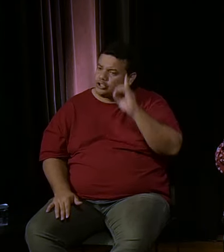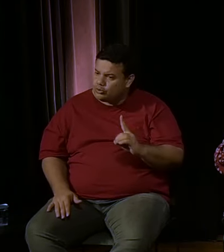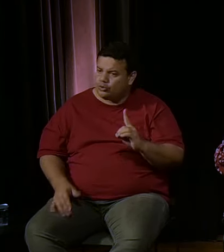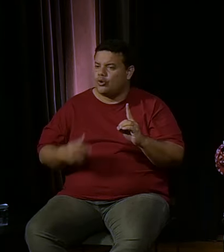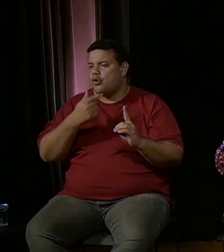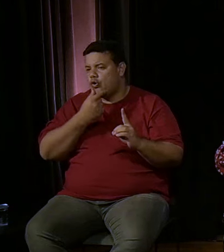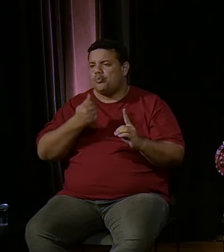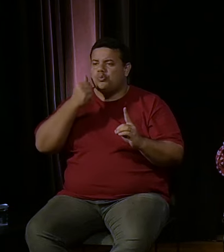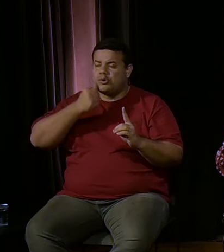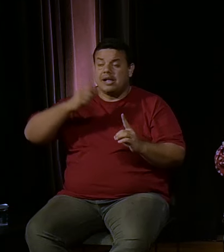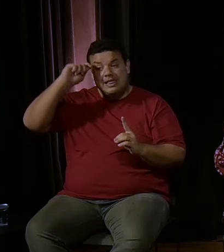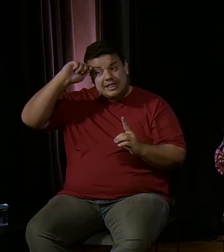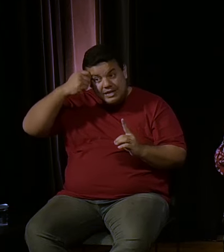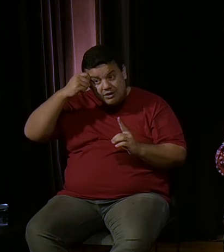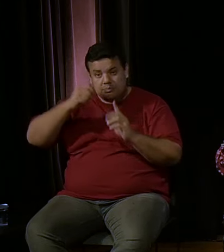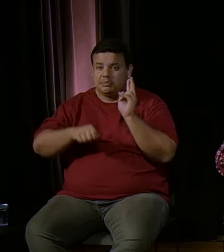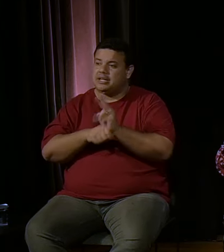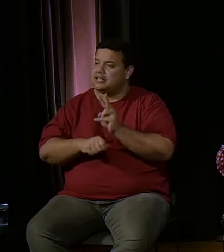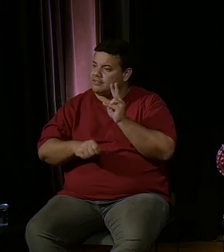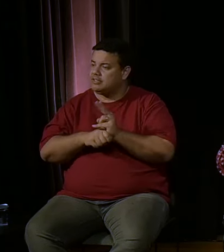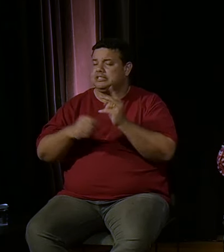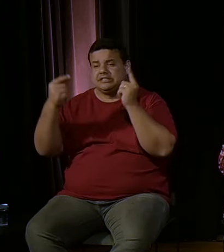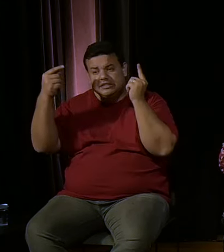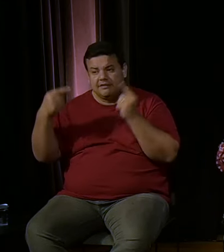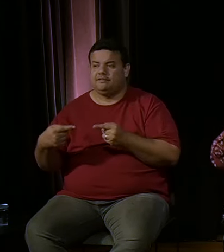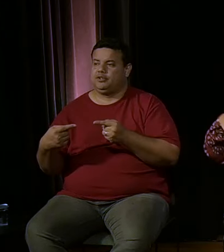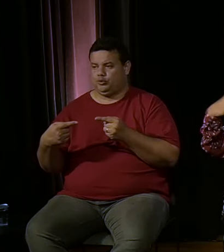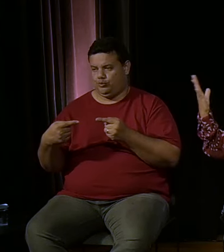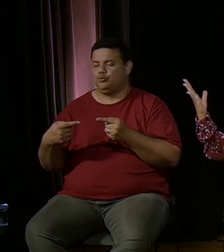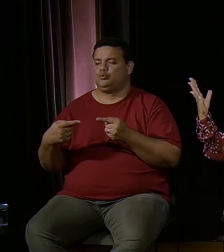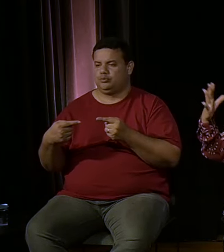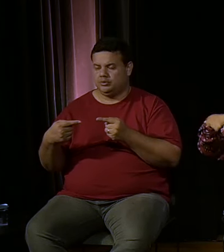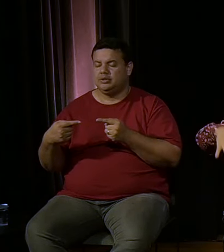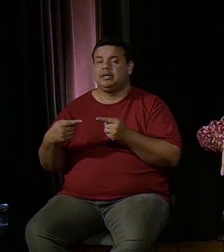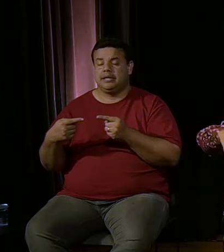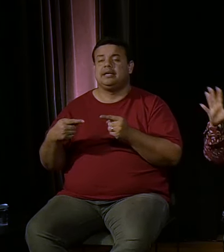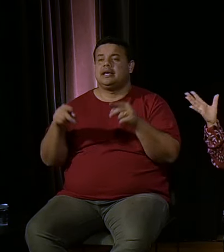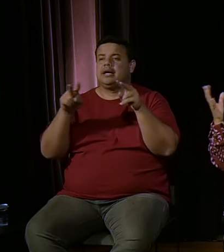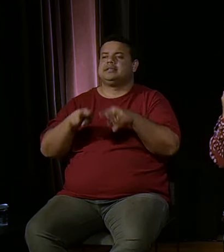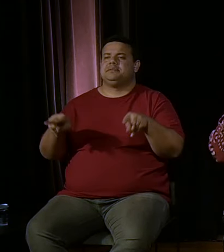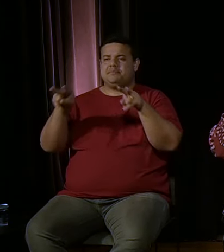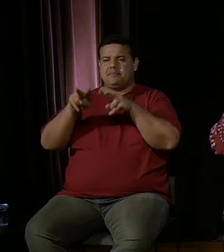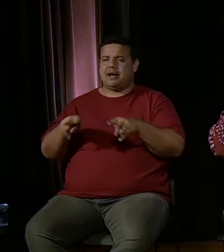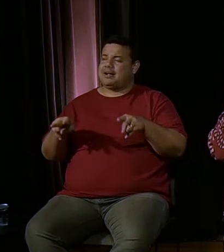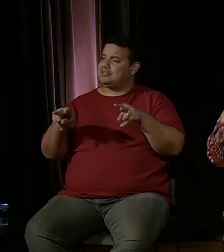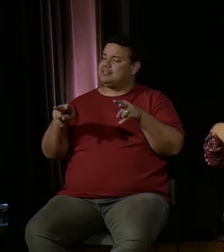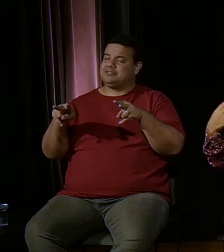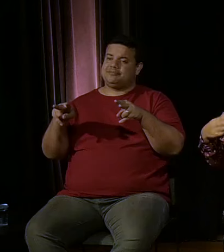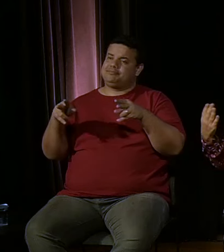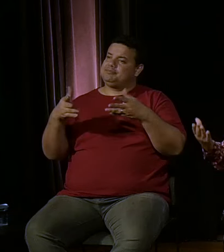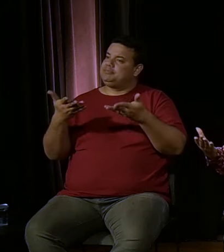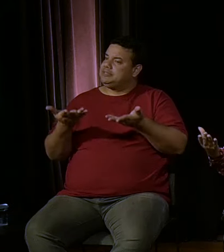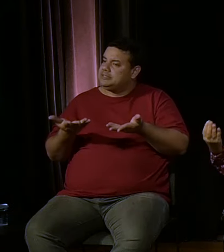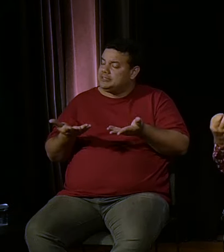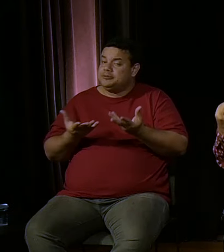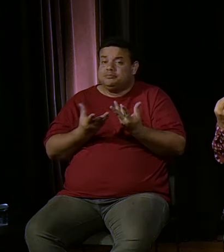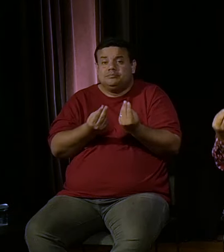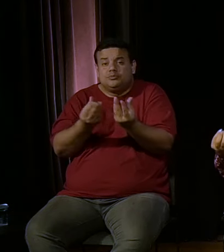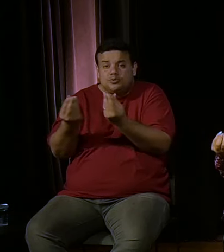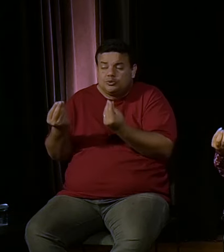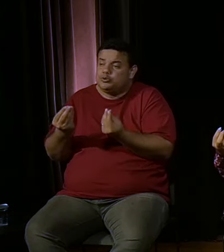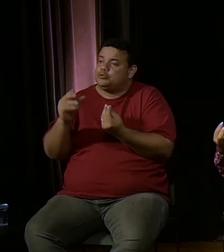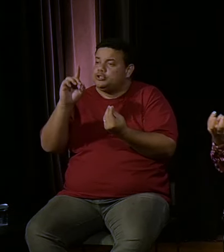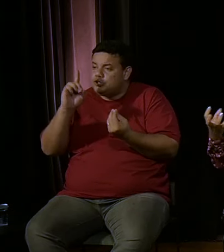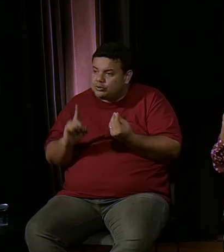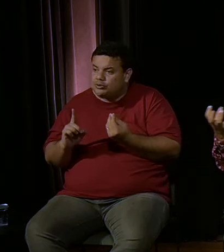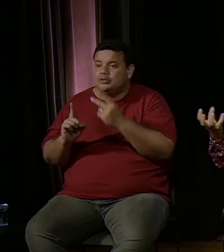negras, nessa perspectiva da preservação é um grande desafio. E essas imagens que são vastas, assim, que muitos diretores, né, eu acho que tem